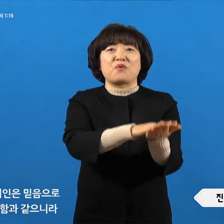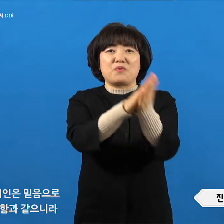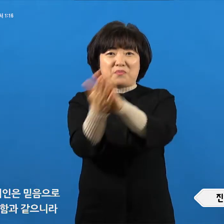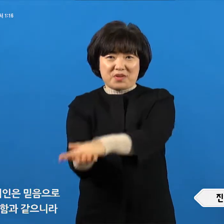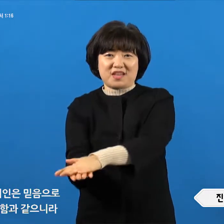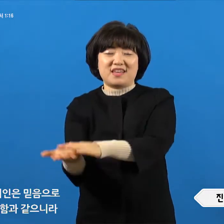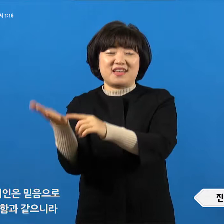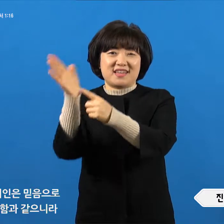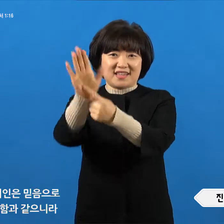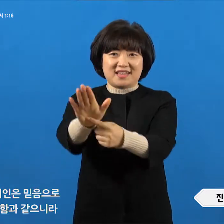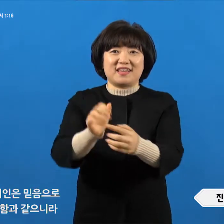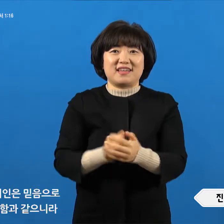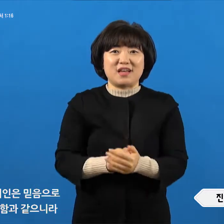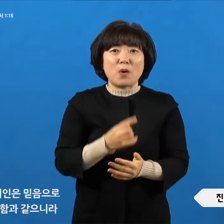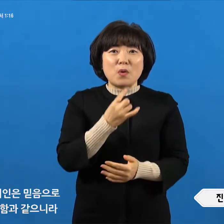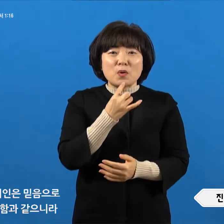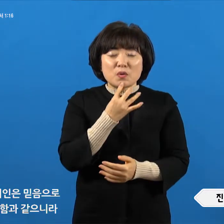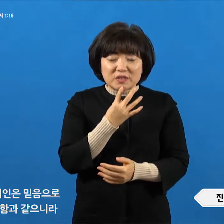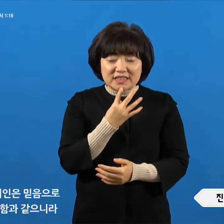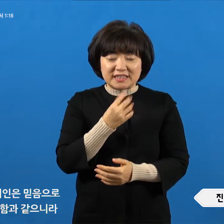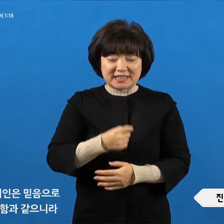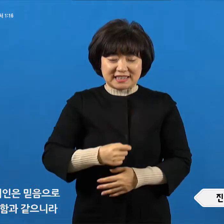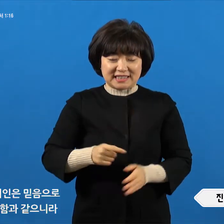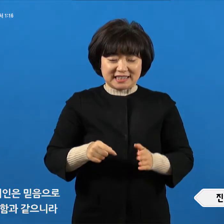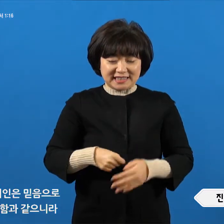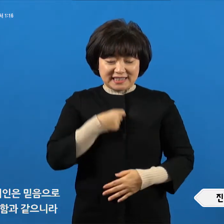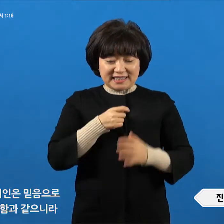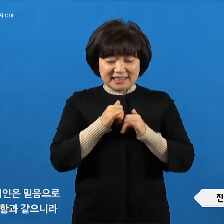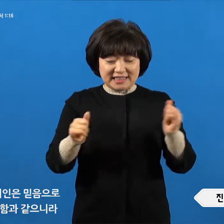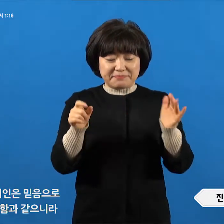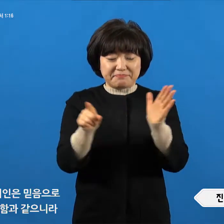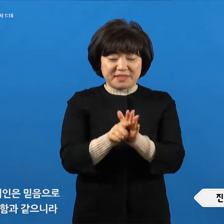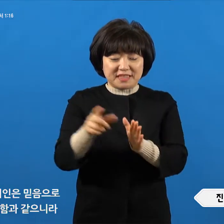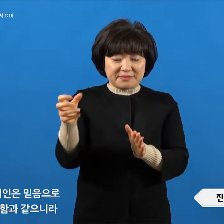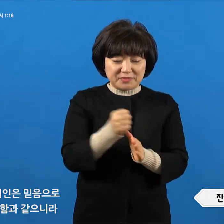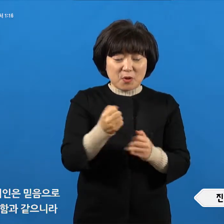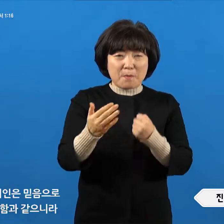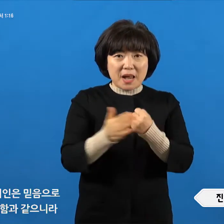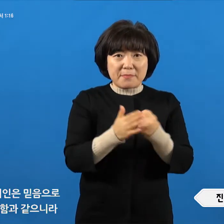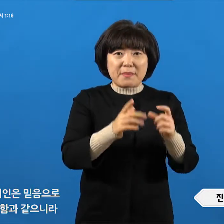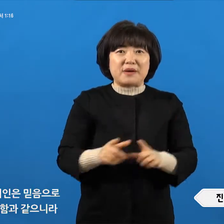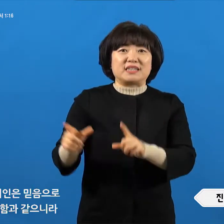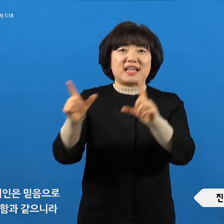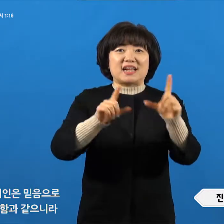기록된 바 오직 의는 믿음으로 말미암아 살리라 함과 같으니라.